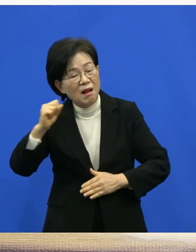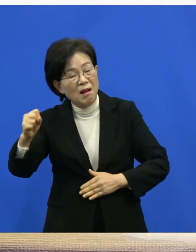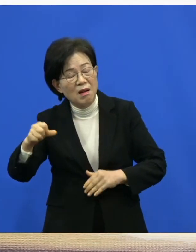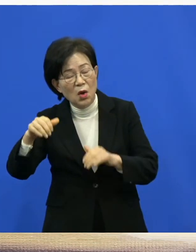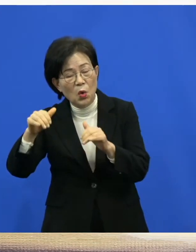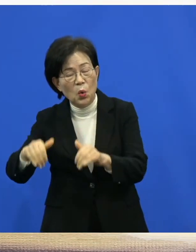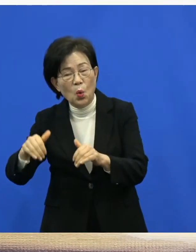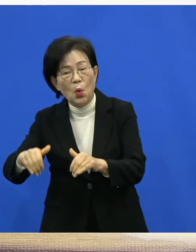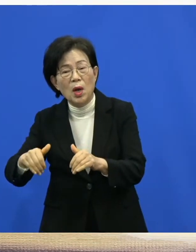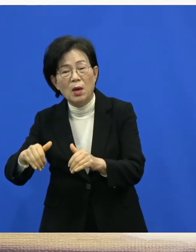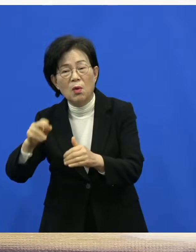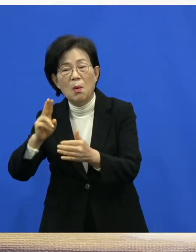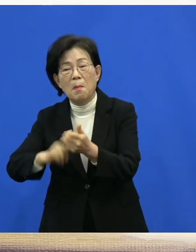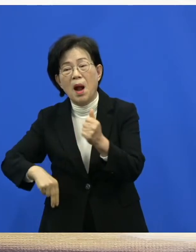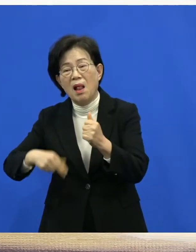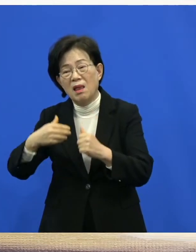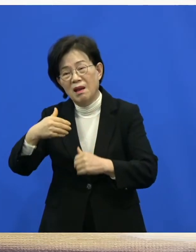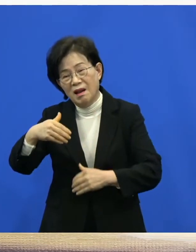이방 땅에서 노예로 살아요.